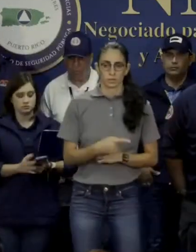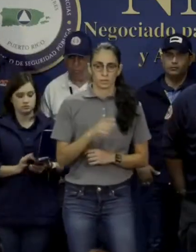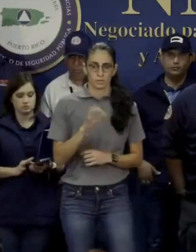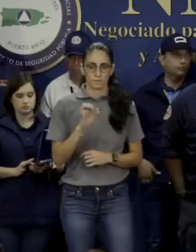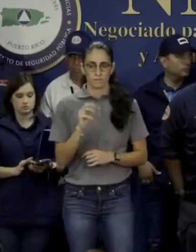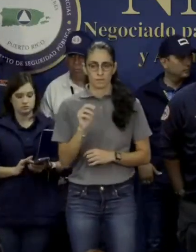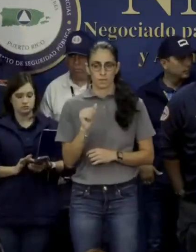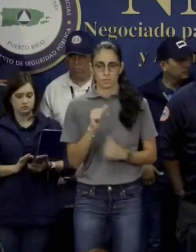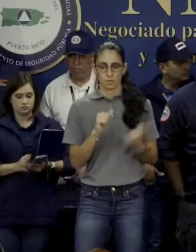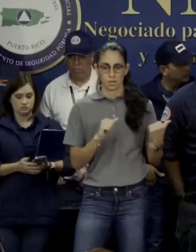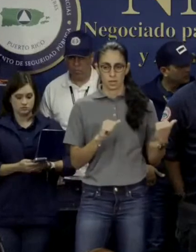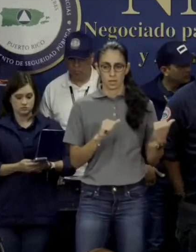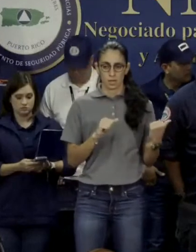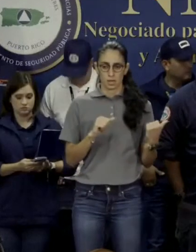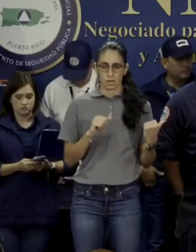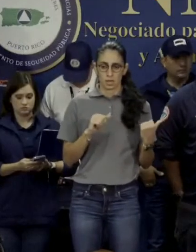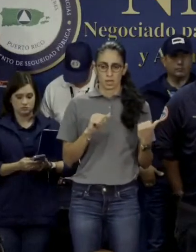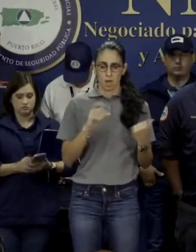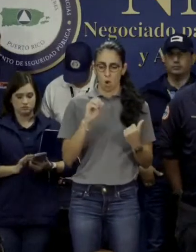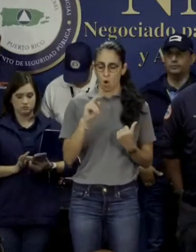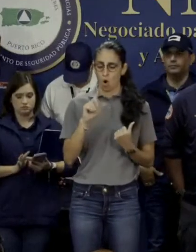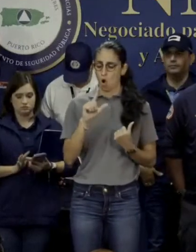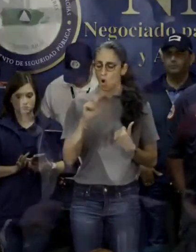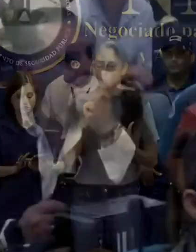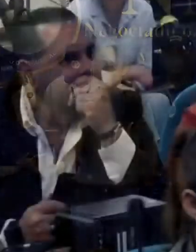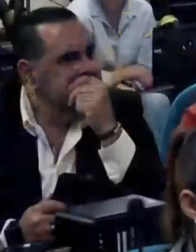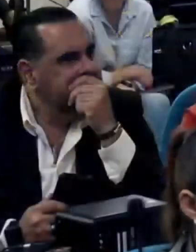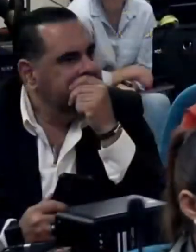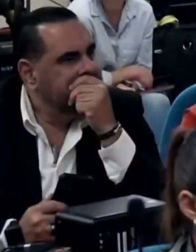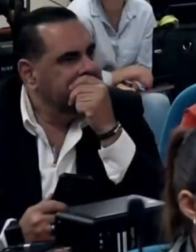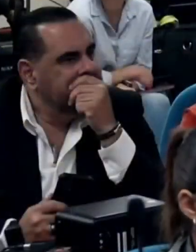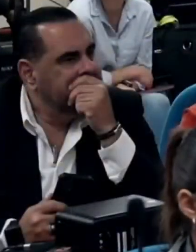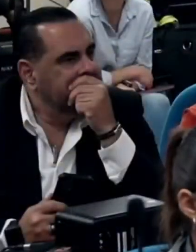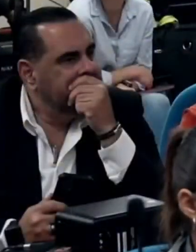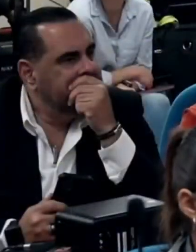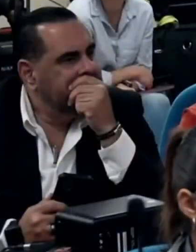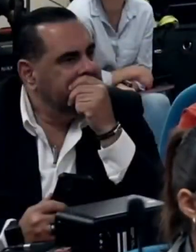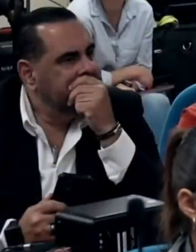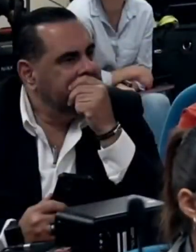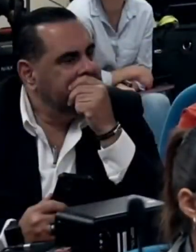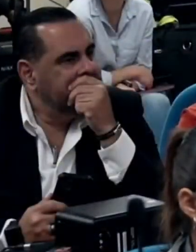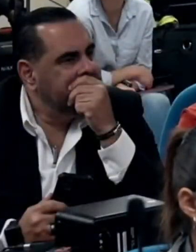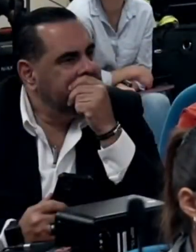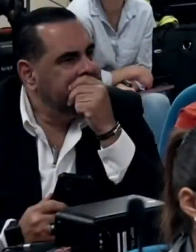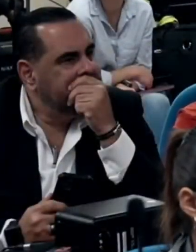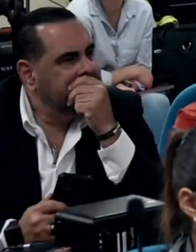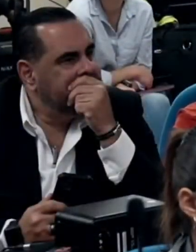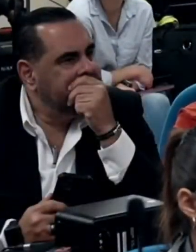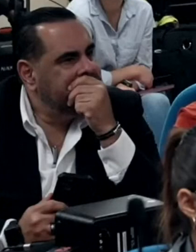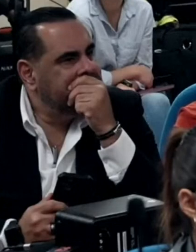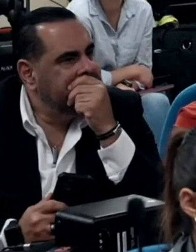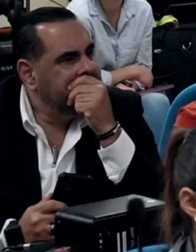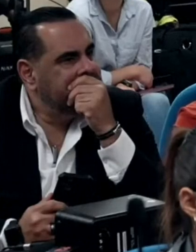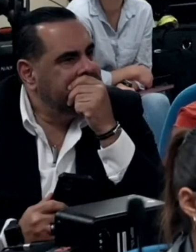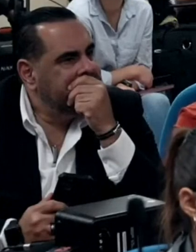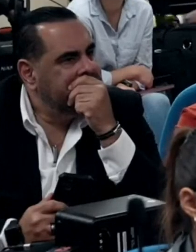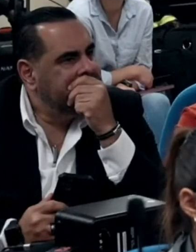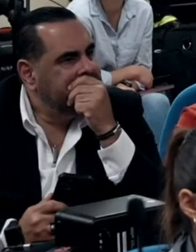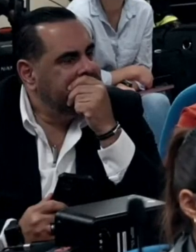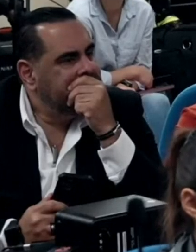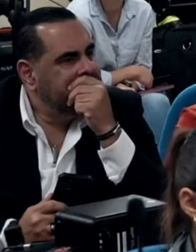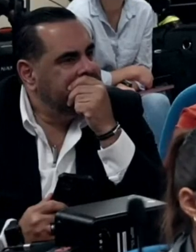FEMA, Orlando Olivera. Me gustaría que hablase un poco de cuál es el rol que tiene en este momento, después de la emergencia,